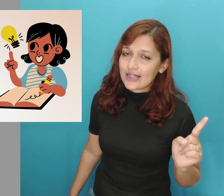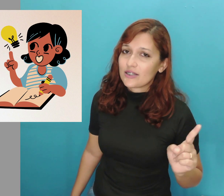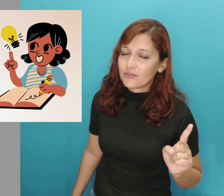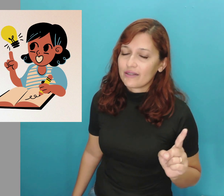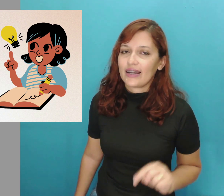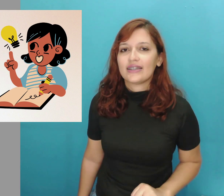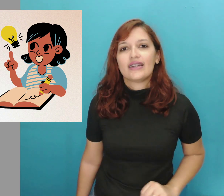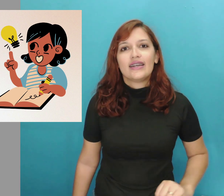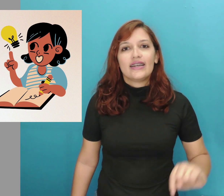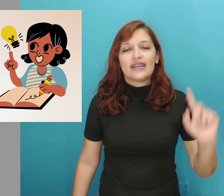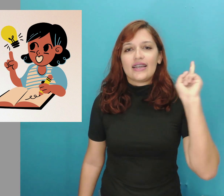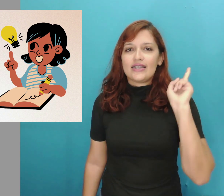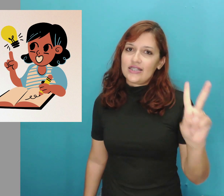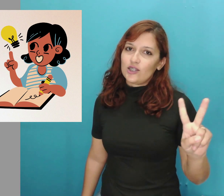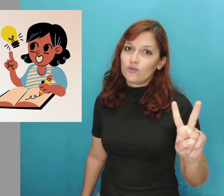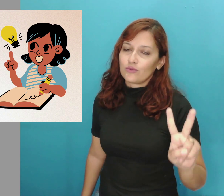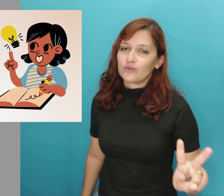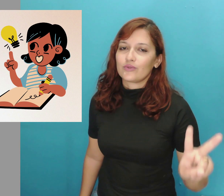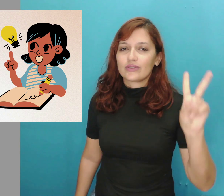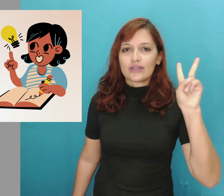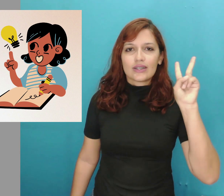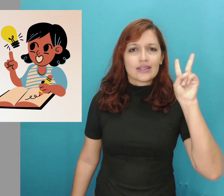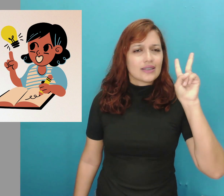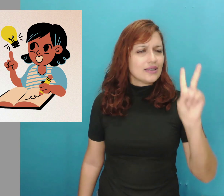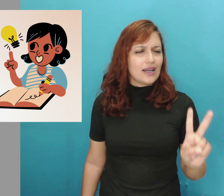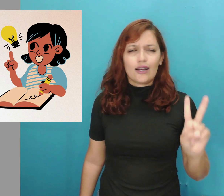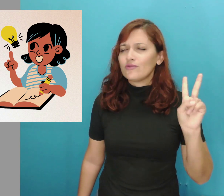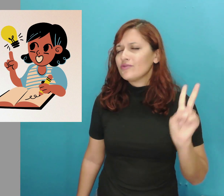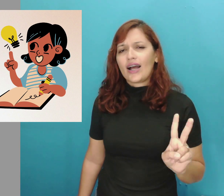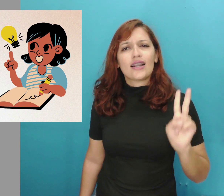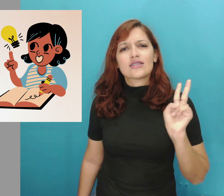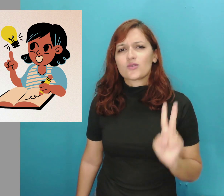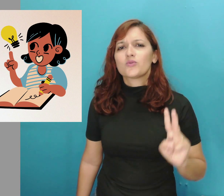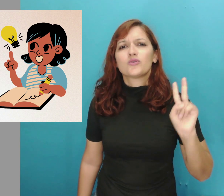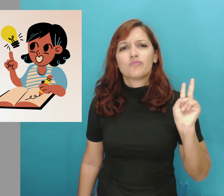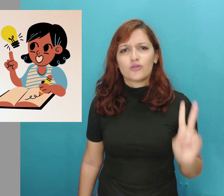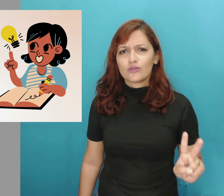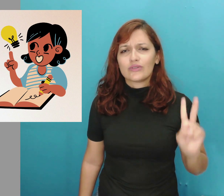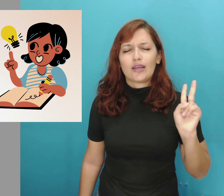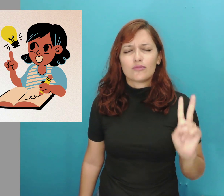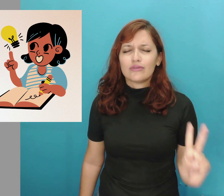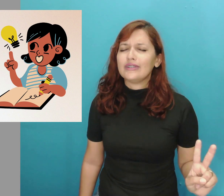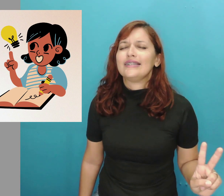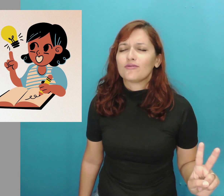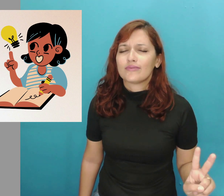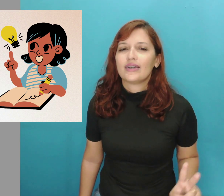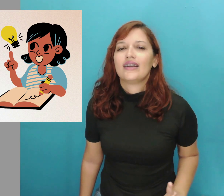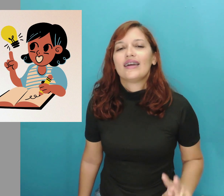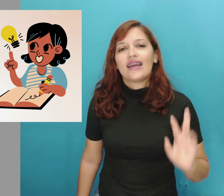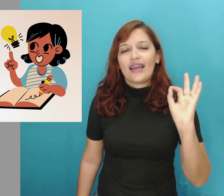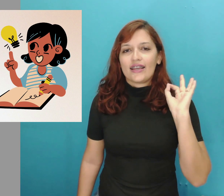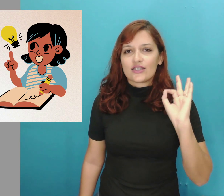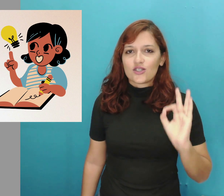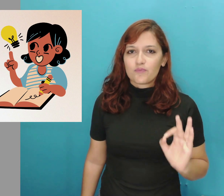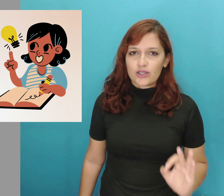por aí vai. E segundo, não fala surdo, mudo nem mudinho. É